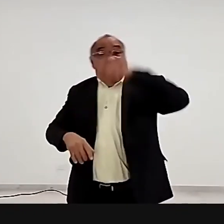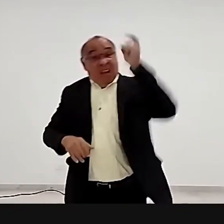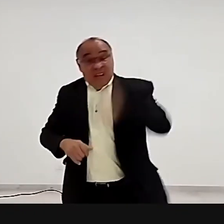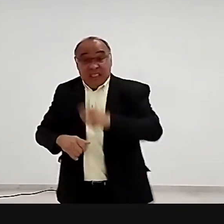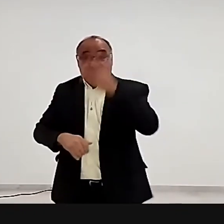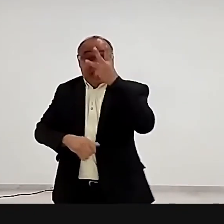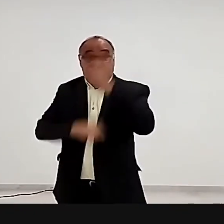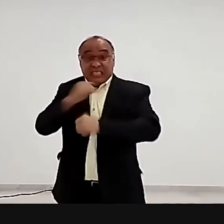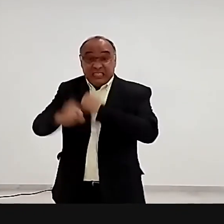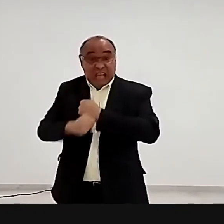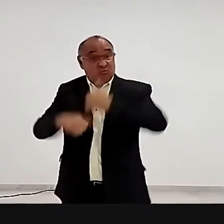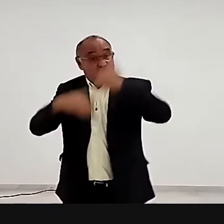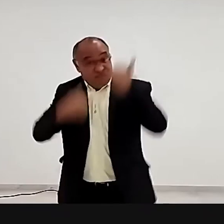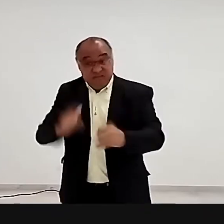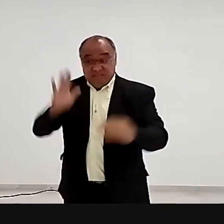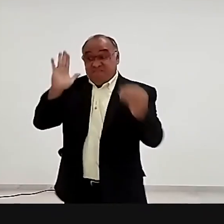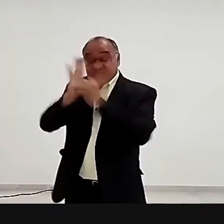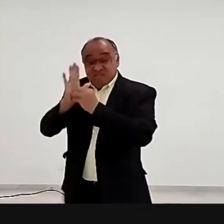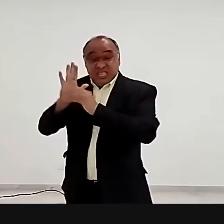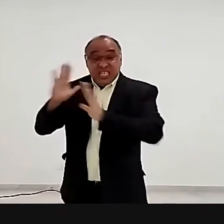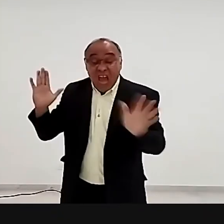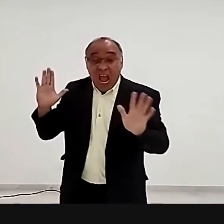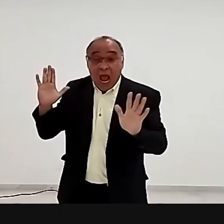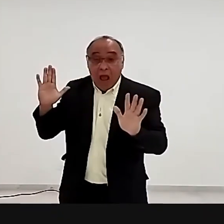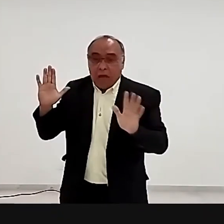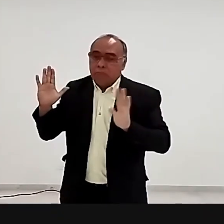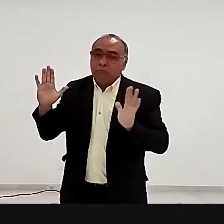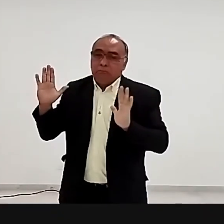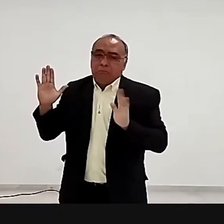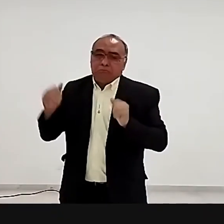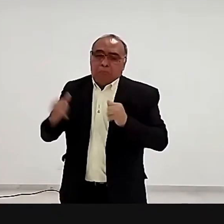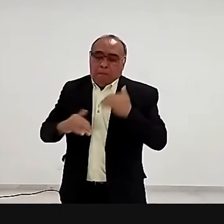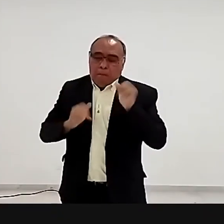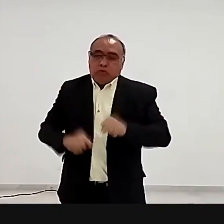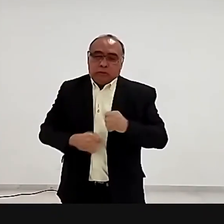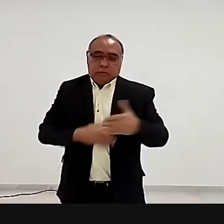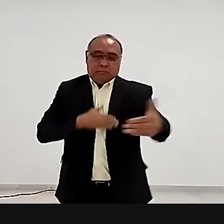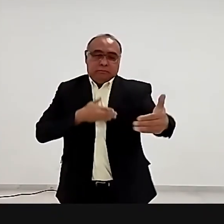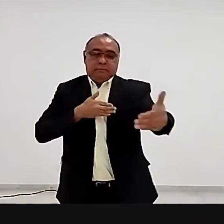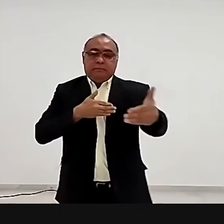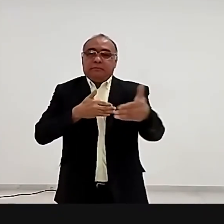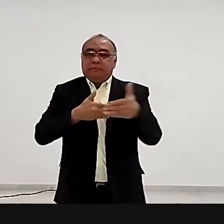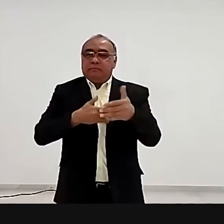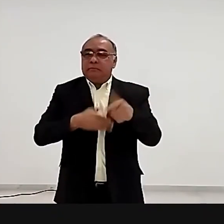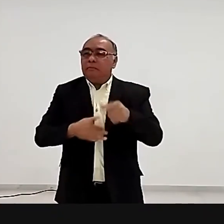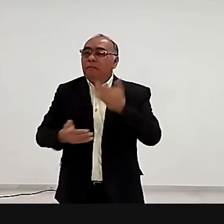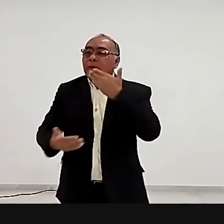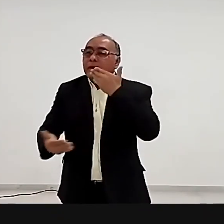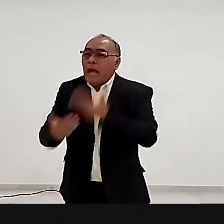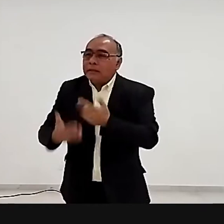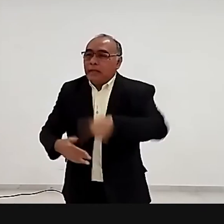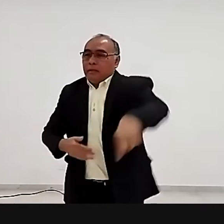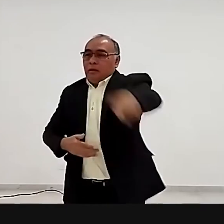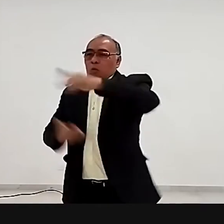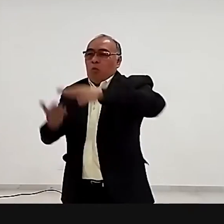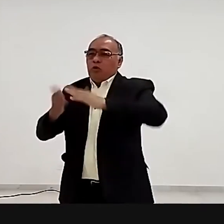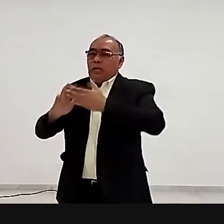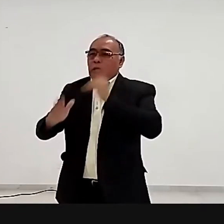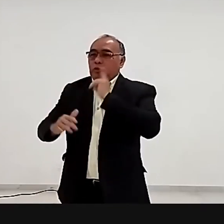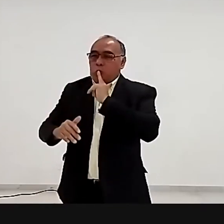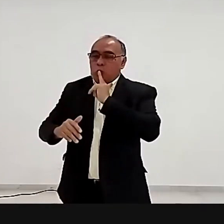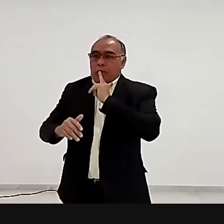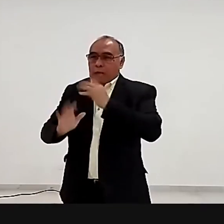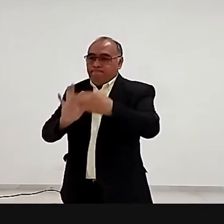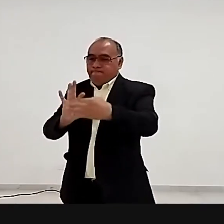de transporte particular tres años quiere decir esto que se tienen que tomar los tres años no necesariamente